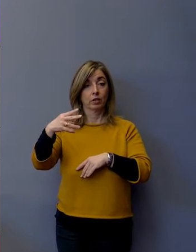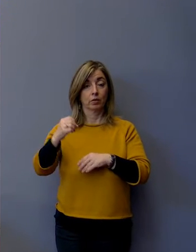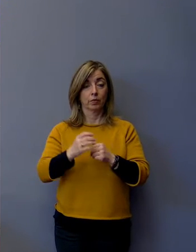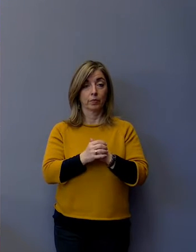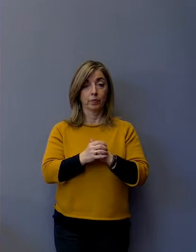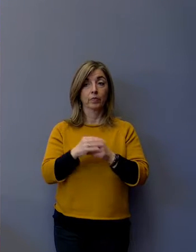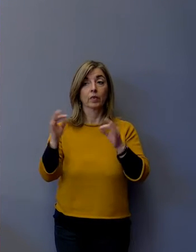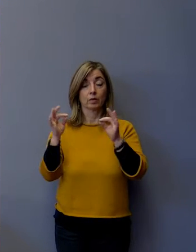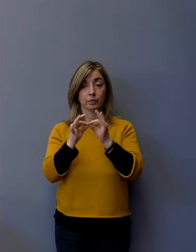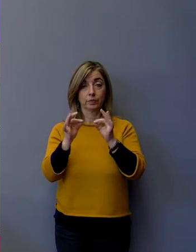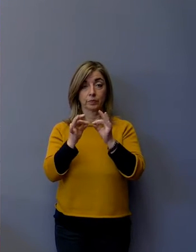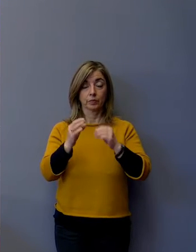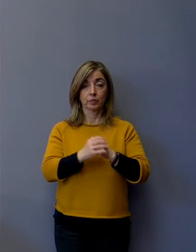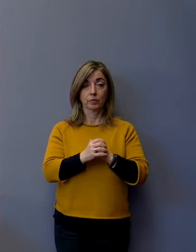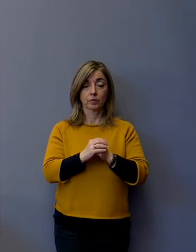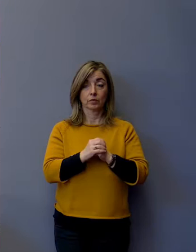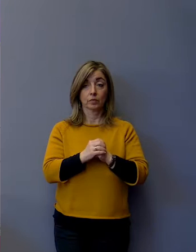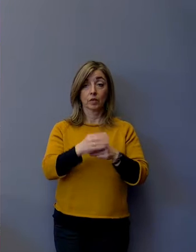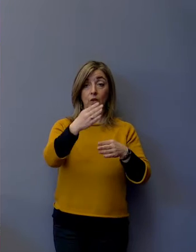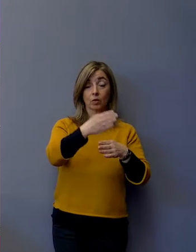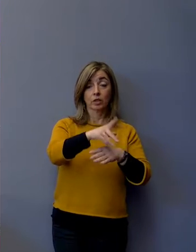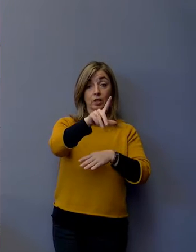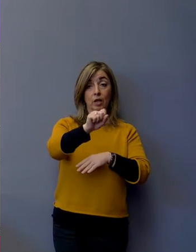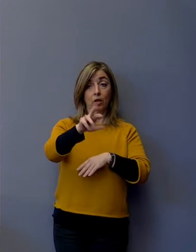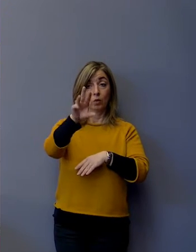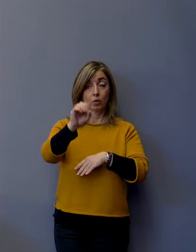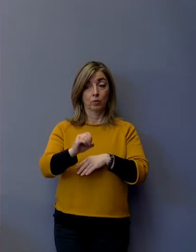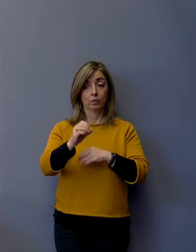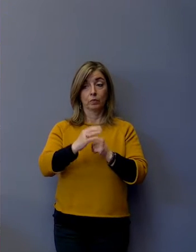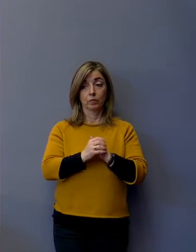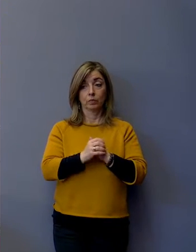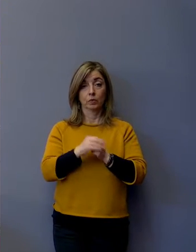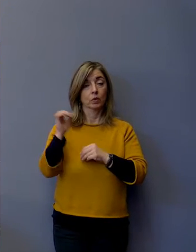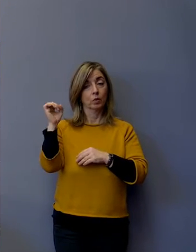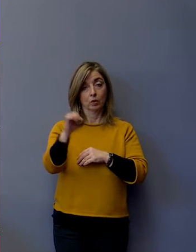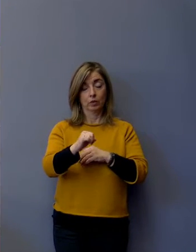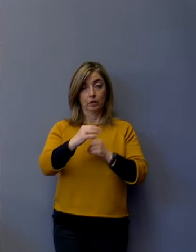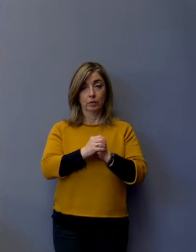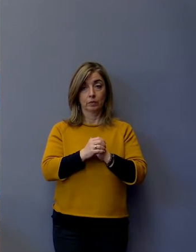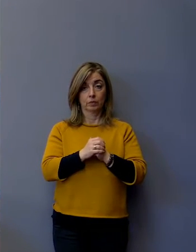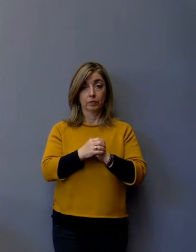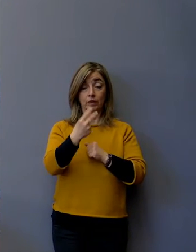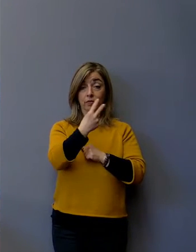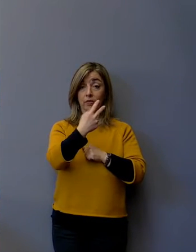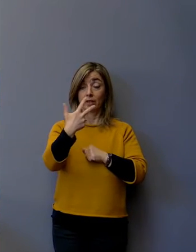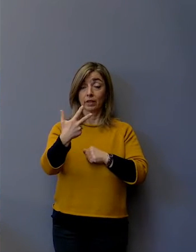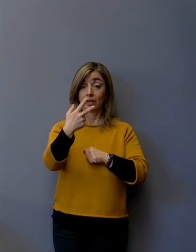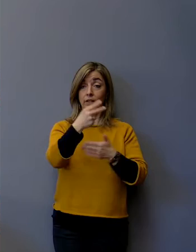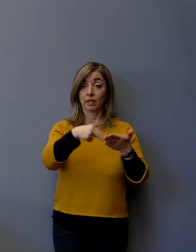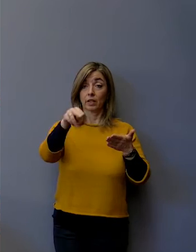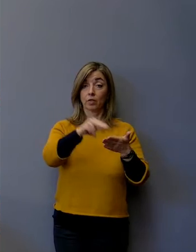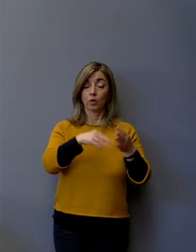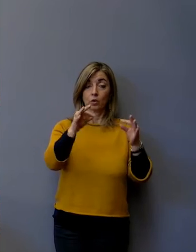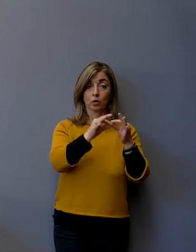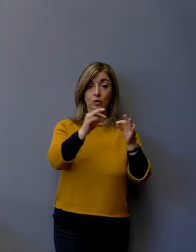amorevole consigliera lauro andrai a 23 voti contrari 16 favorevoli